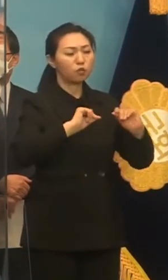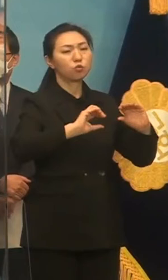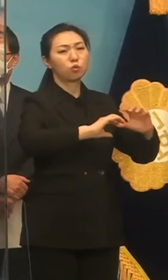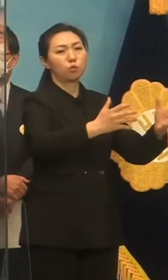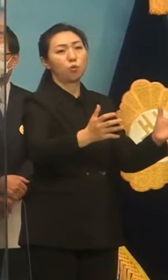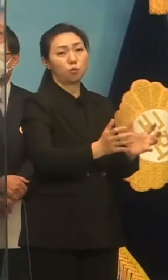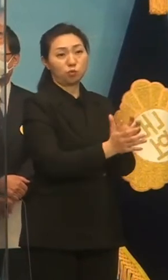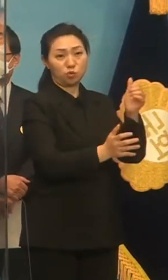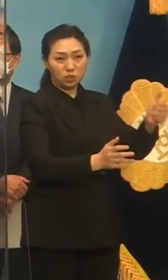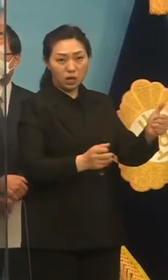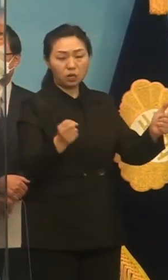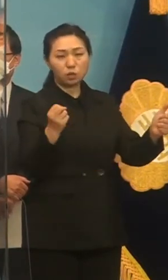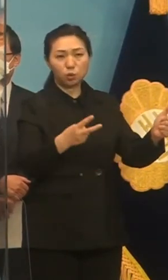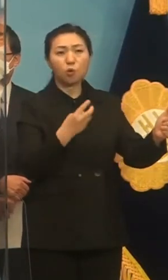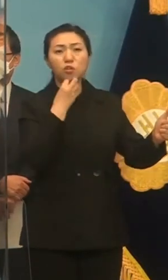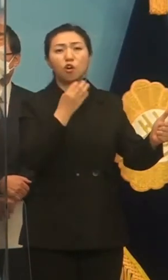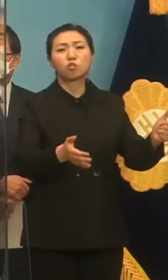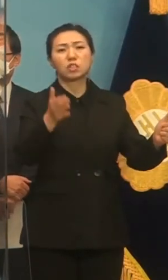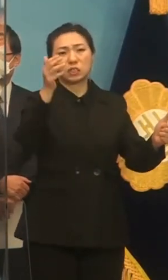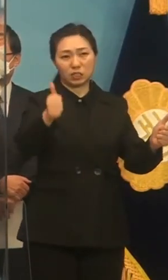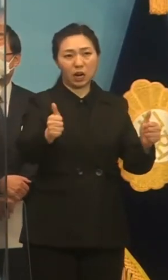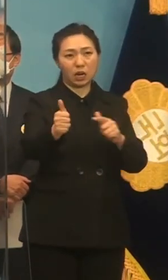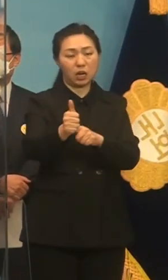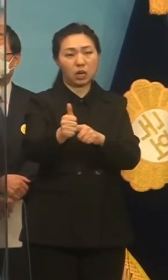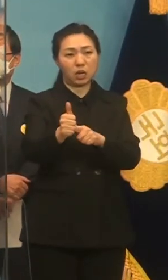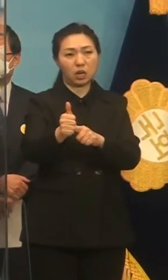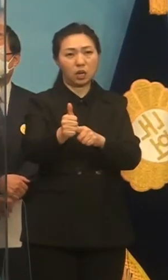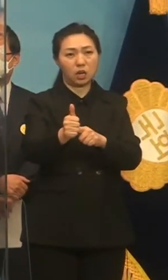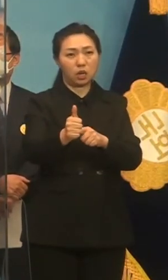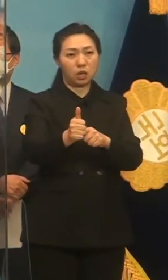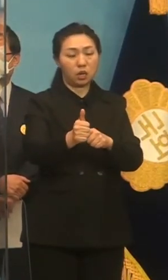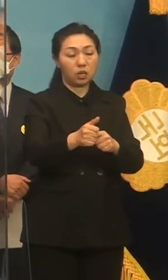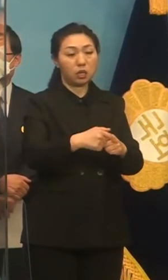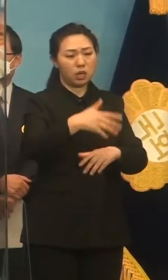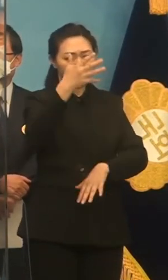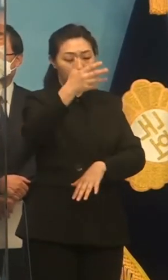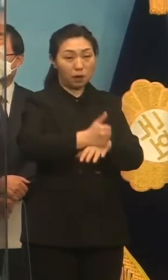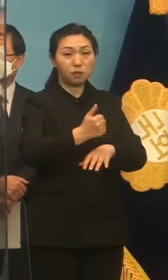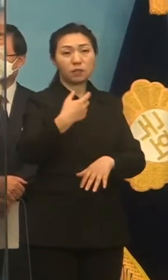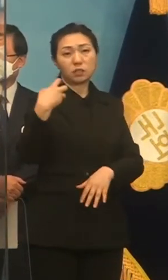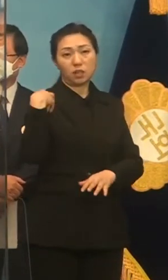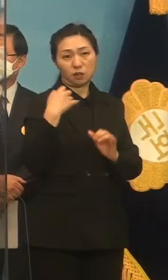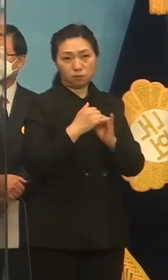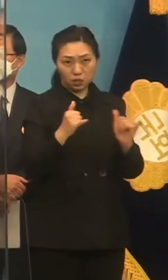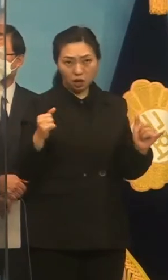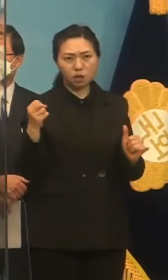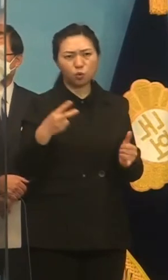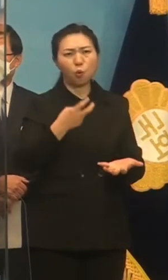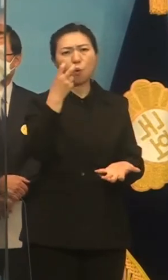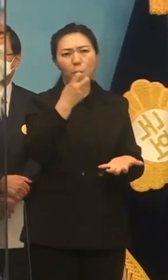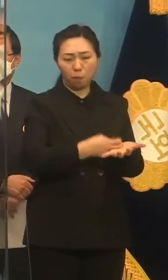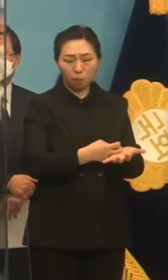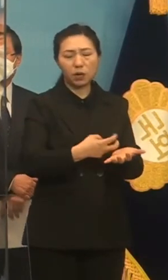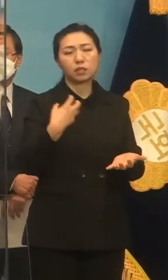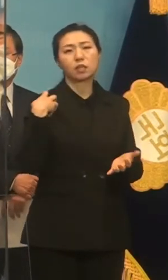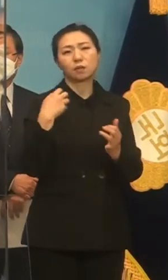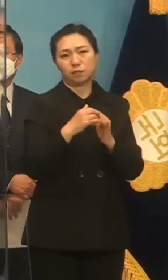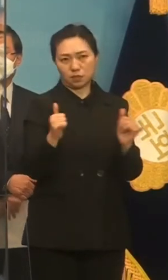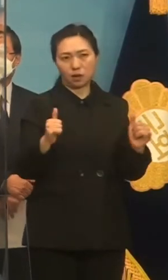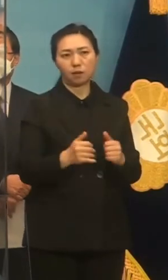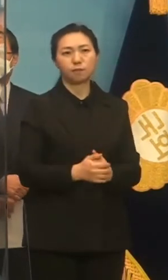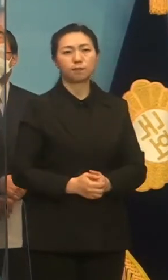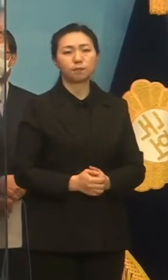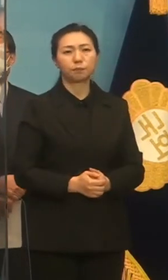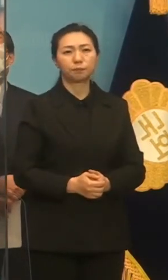서로 시간 합니다 서울시장이 망 던 사랑이자 최종 책임자 다니면서 졸업장 쓰겠다 따라서